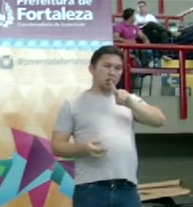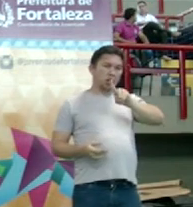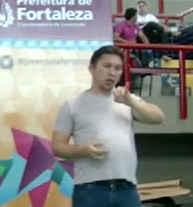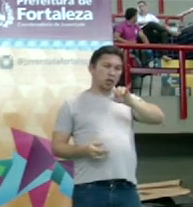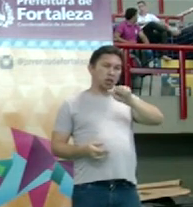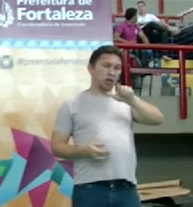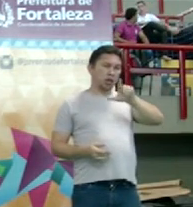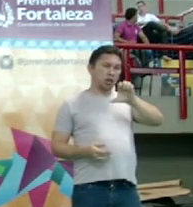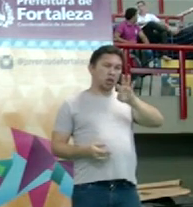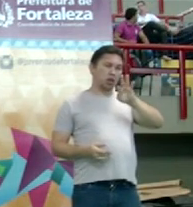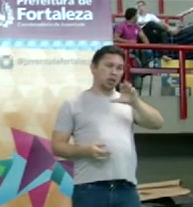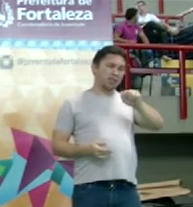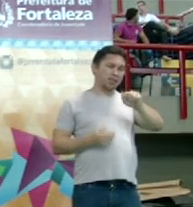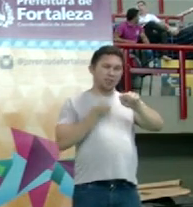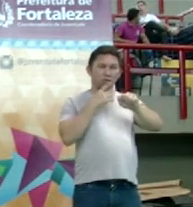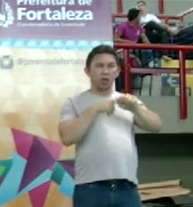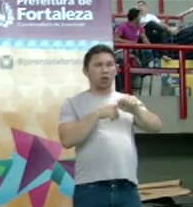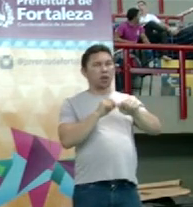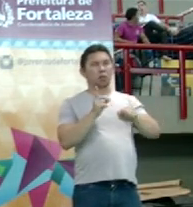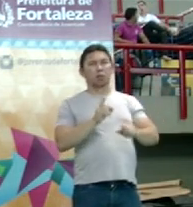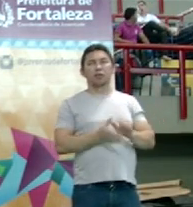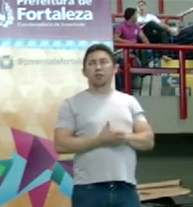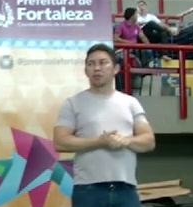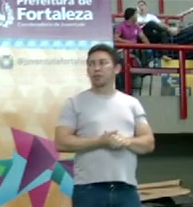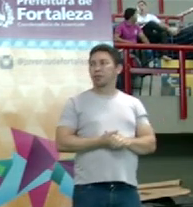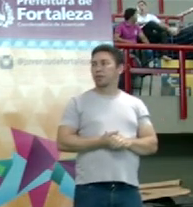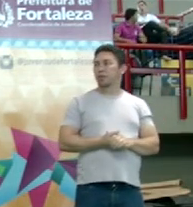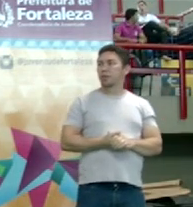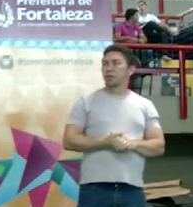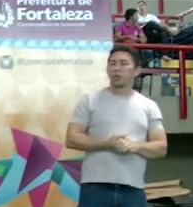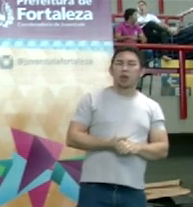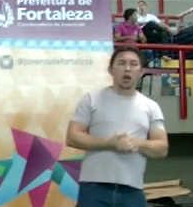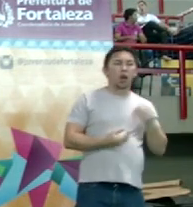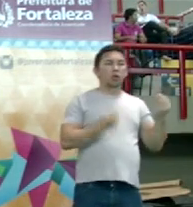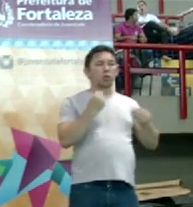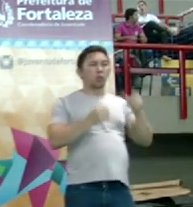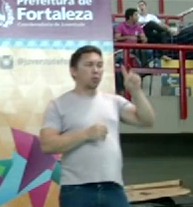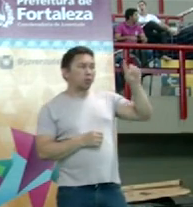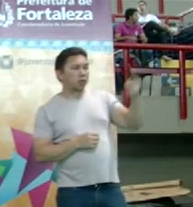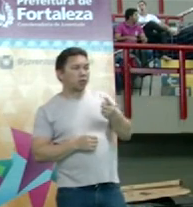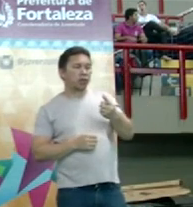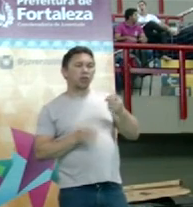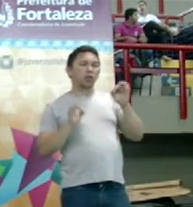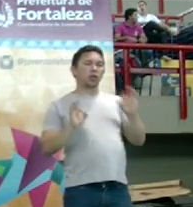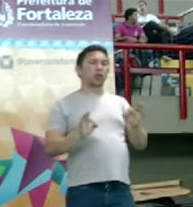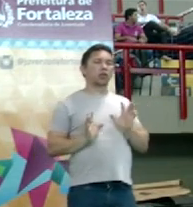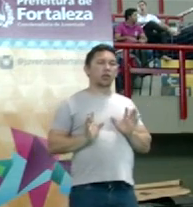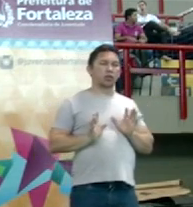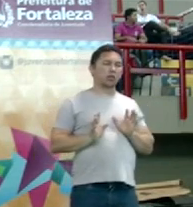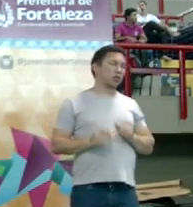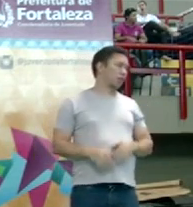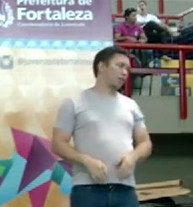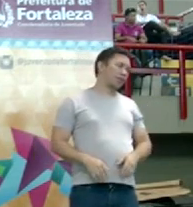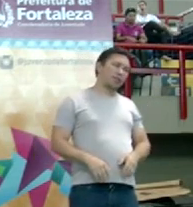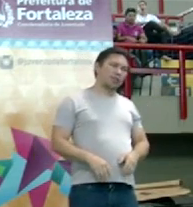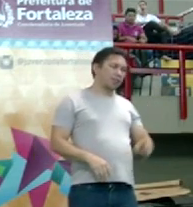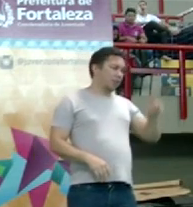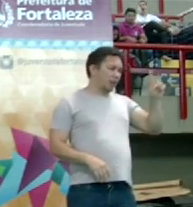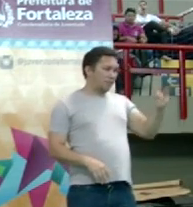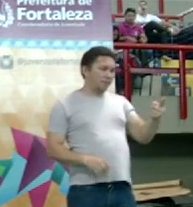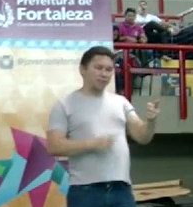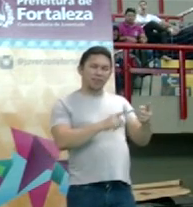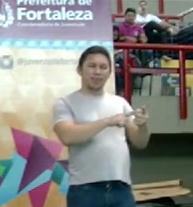não seria uma boa. Onde deve colocar a vírgula corretamente? Aí é uma aula inteira